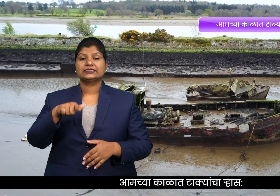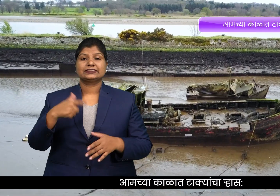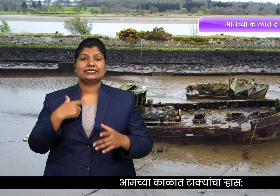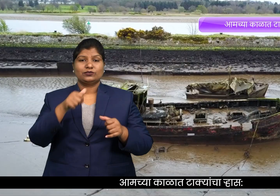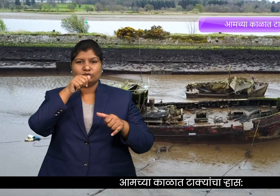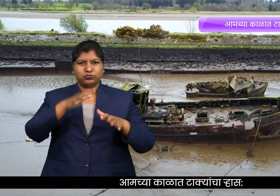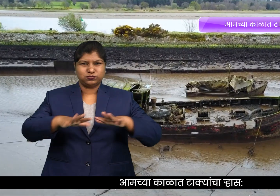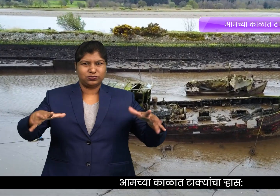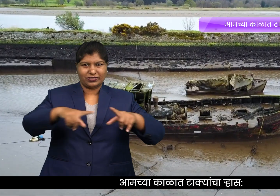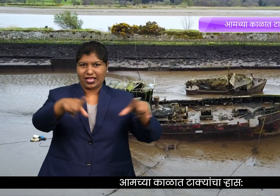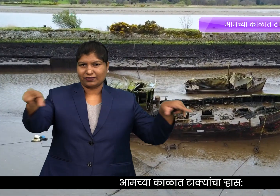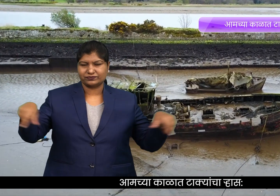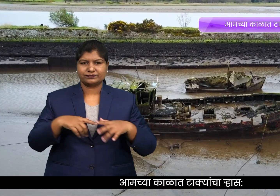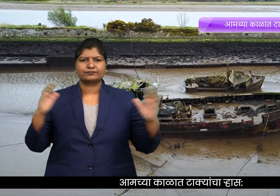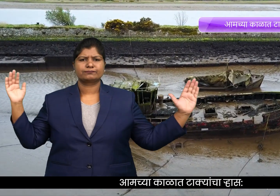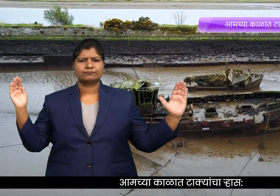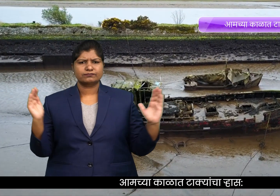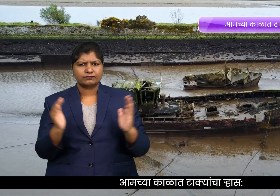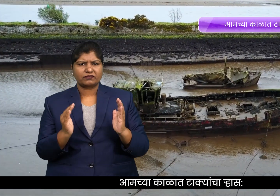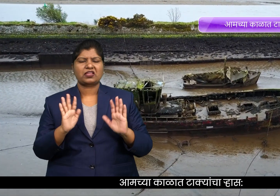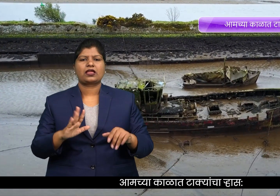आमच्या काळात टाक्यांवरचा वास.